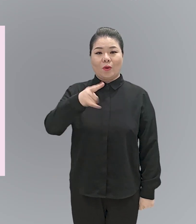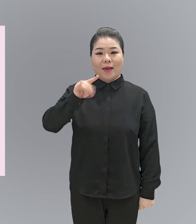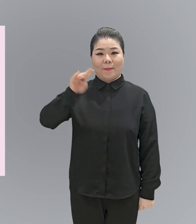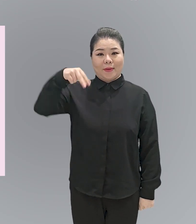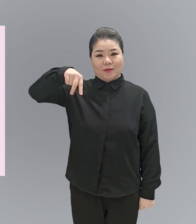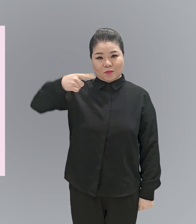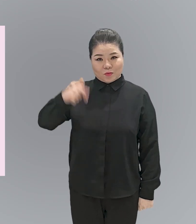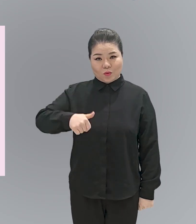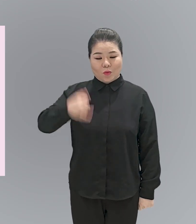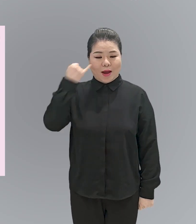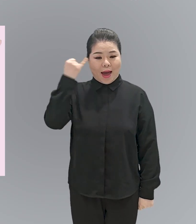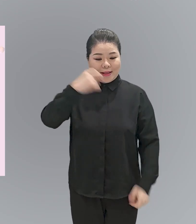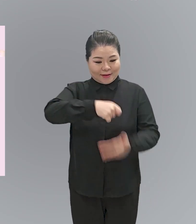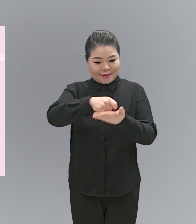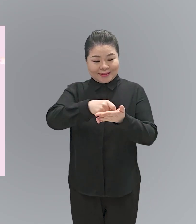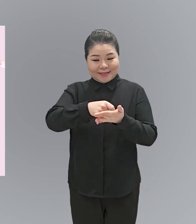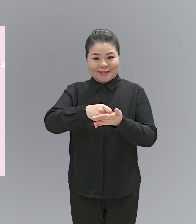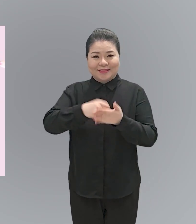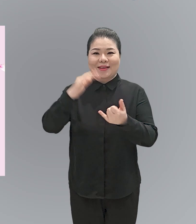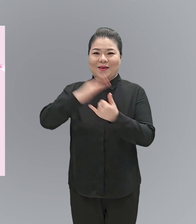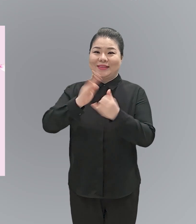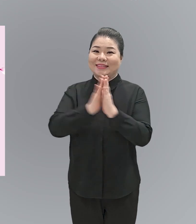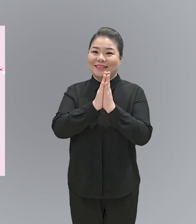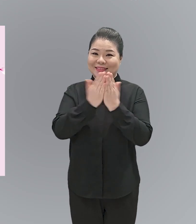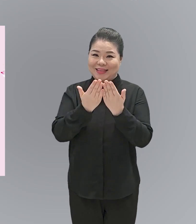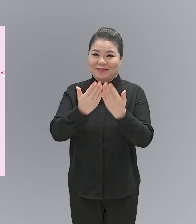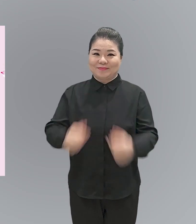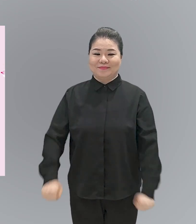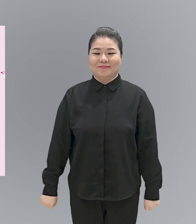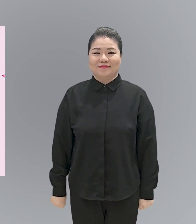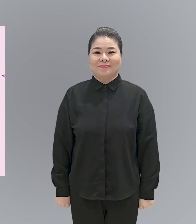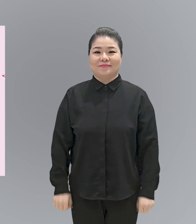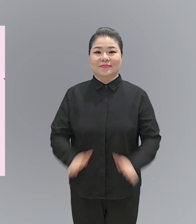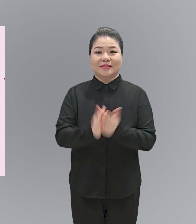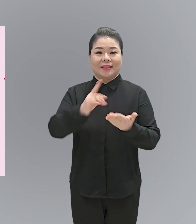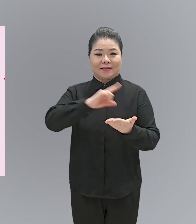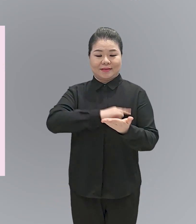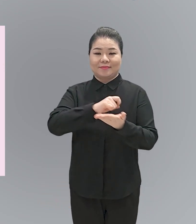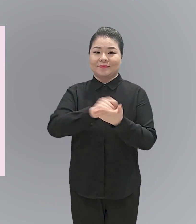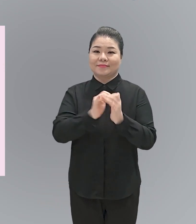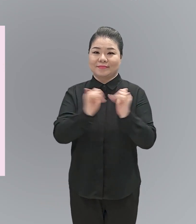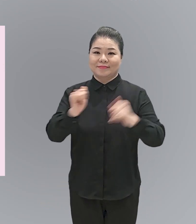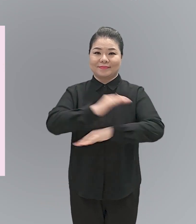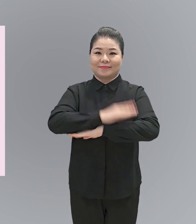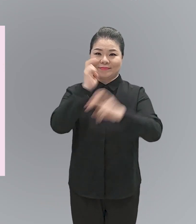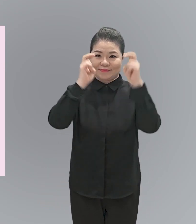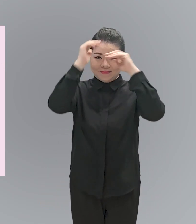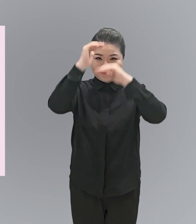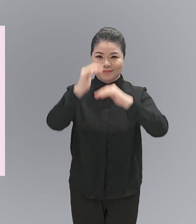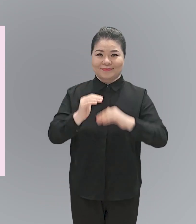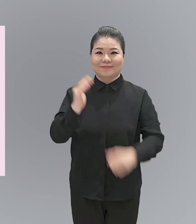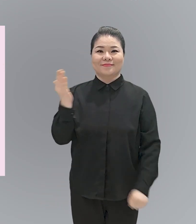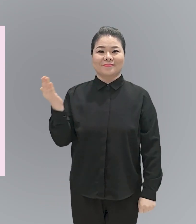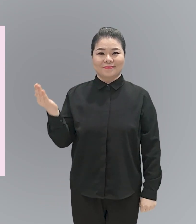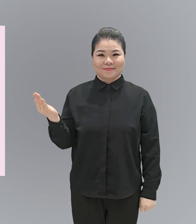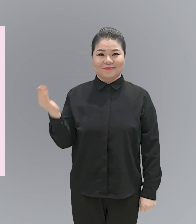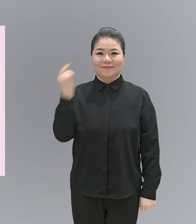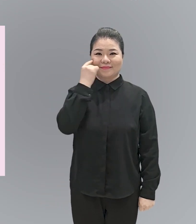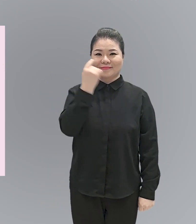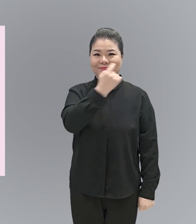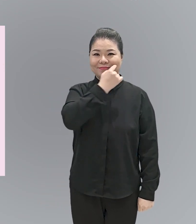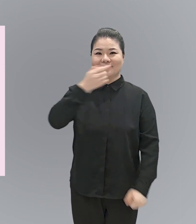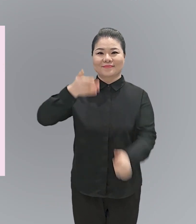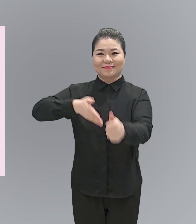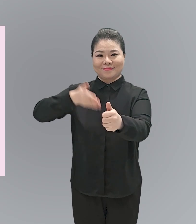고래뱃속 창작동화 첫 번째. 도서명 봄신에는 경찰서를 접수했어. 저자